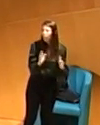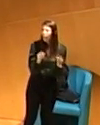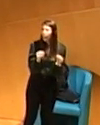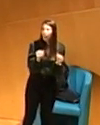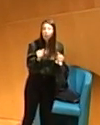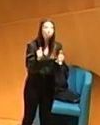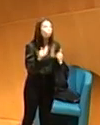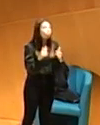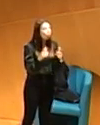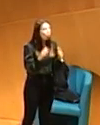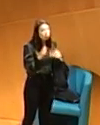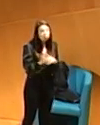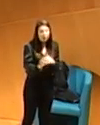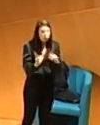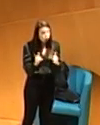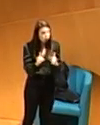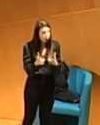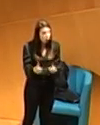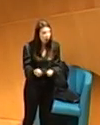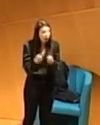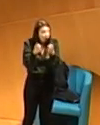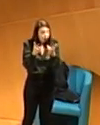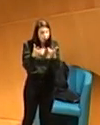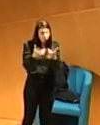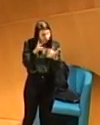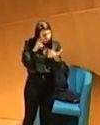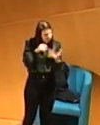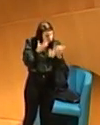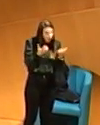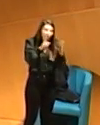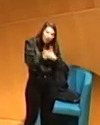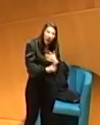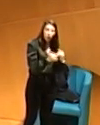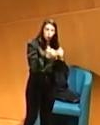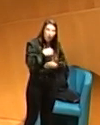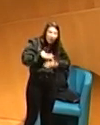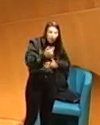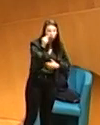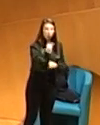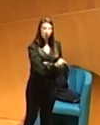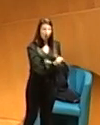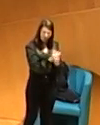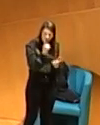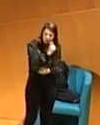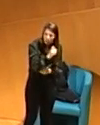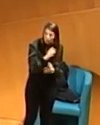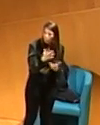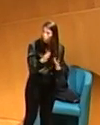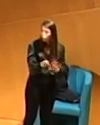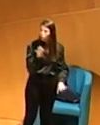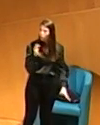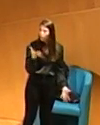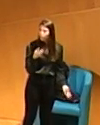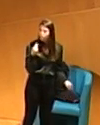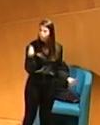jeu éducatif de Hot Toys, voilà, un vrai jeu qui soit un plaisir. C'est difficile, hein, bon, il fige